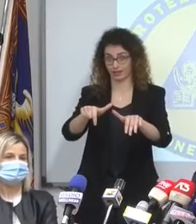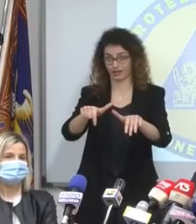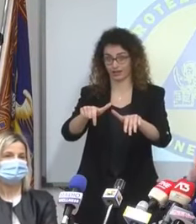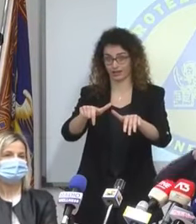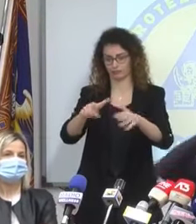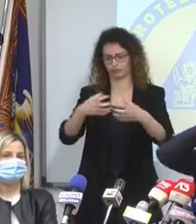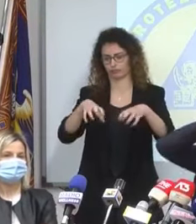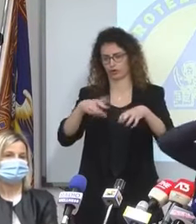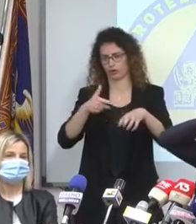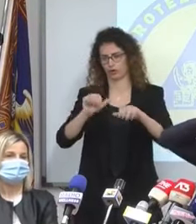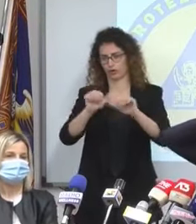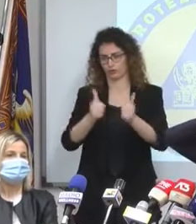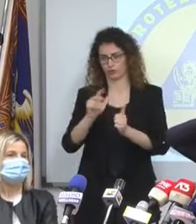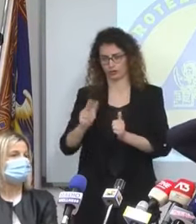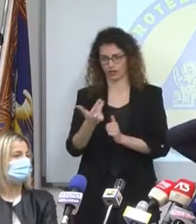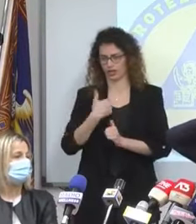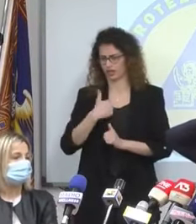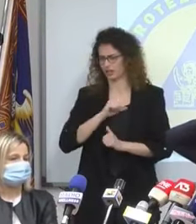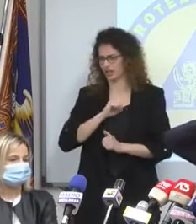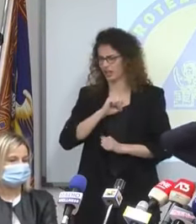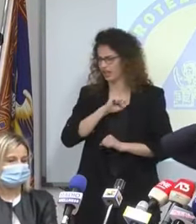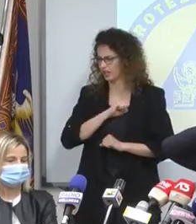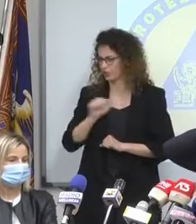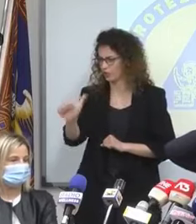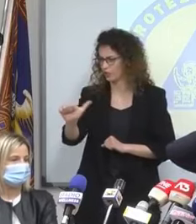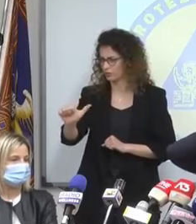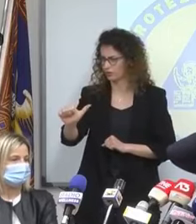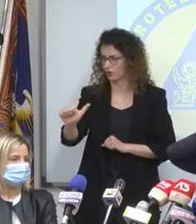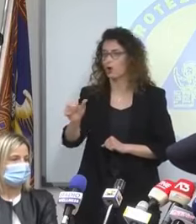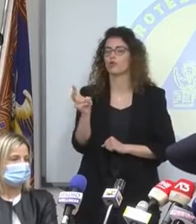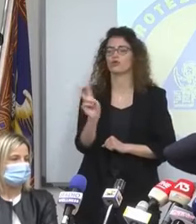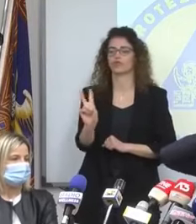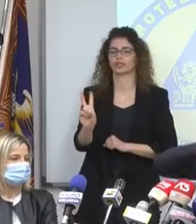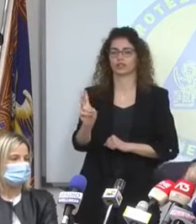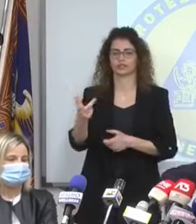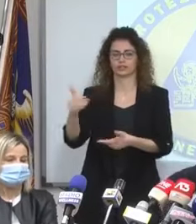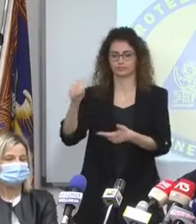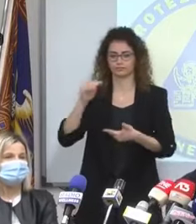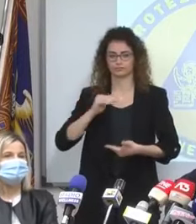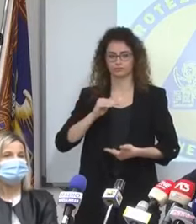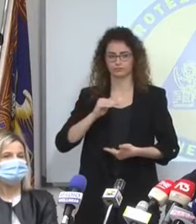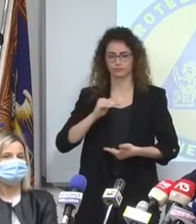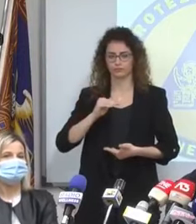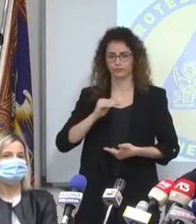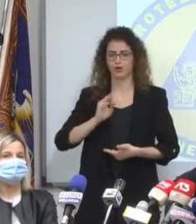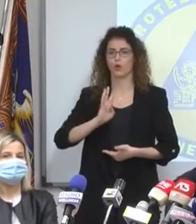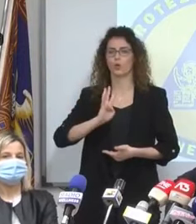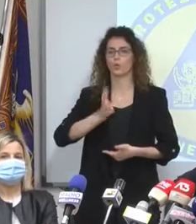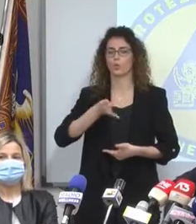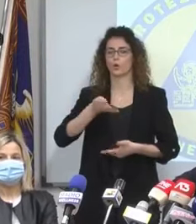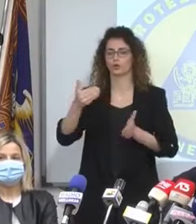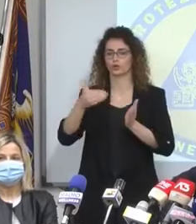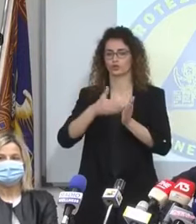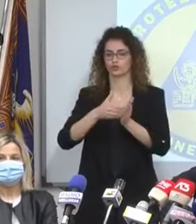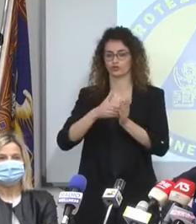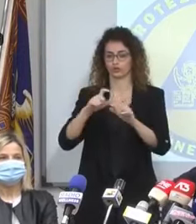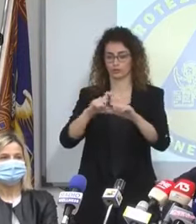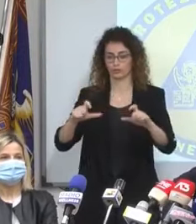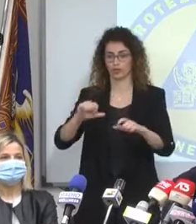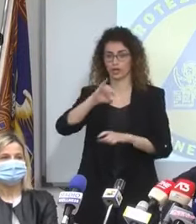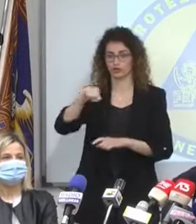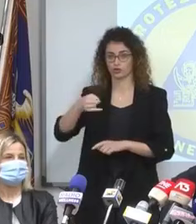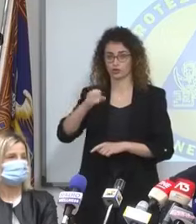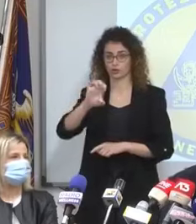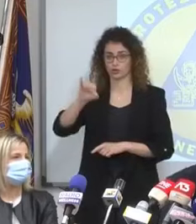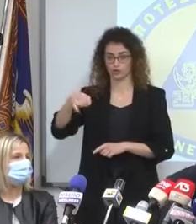adesso arriverà sabato prossimo mi sembra, no? Venerdì arrivano le prime dosi, cosa sono, 13.000? 14.000 dosi di